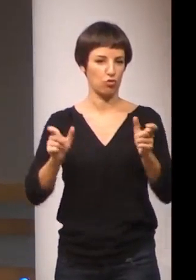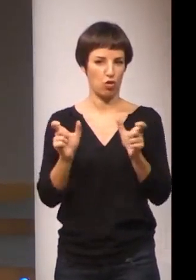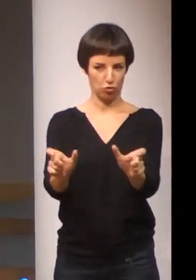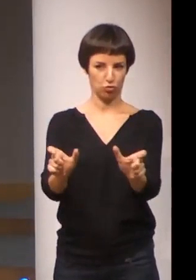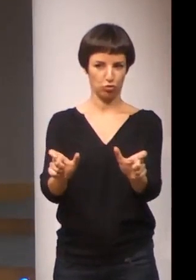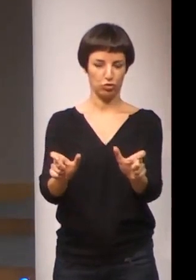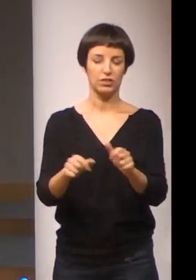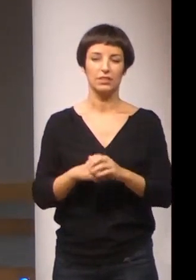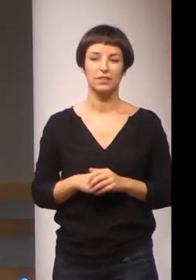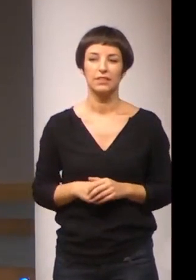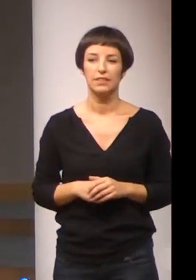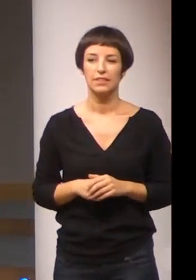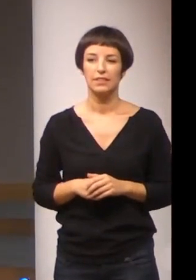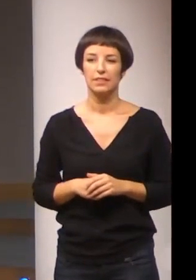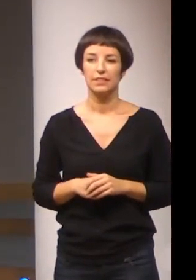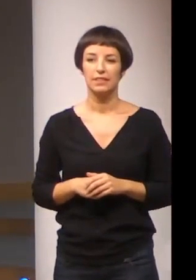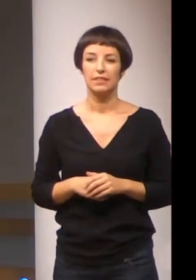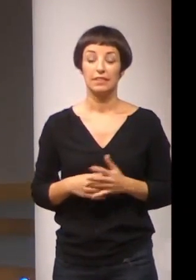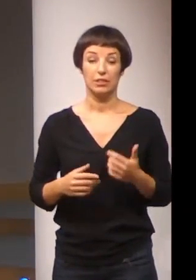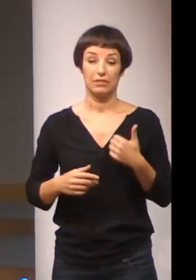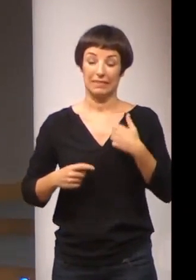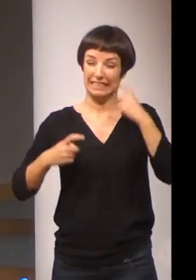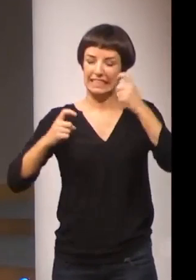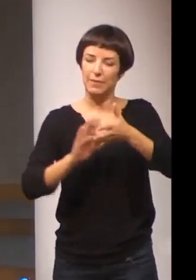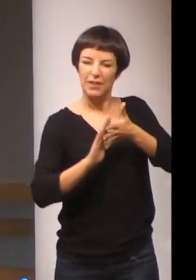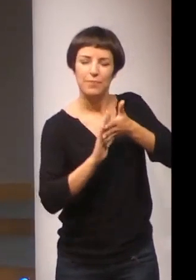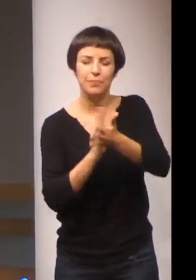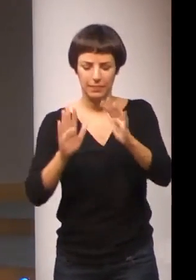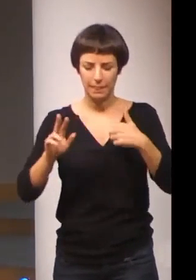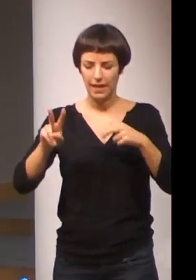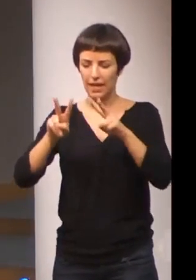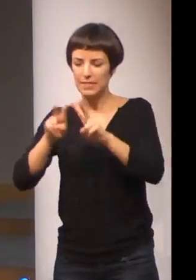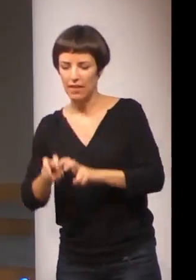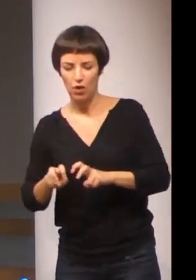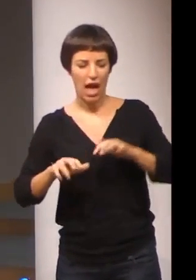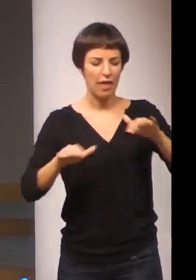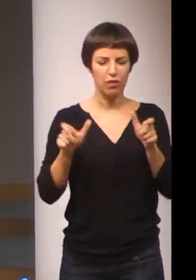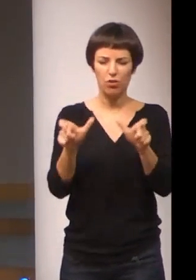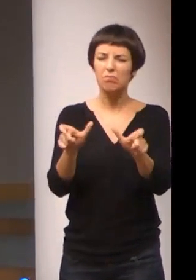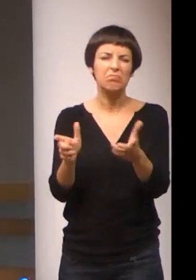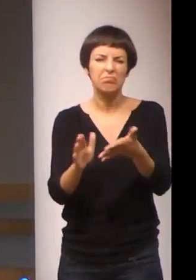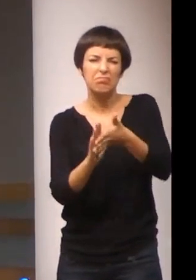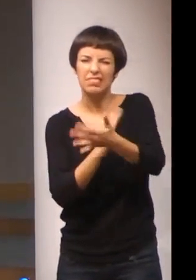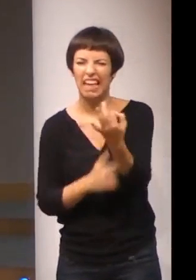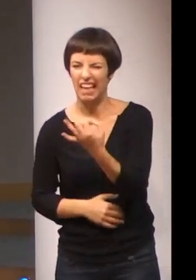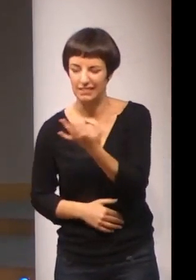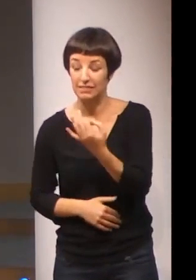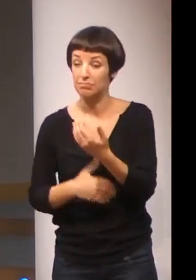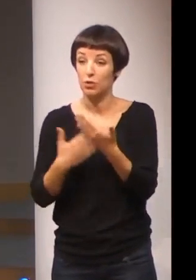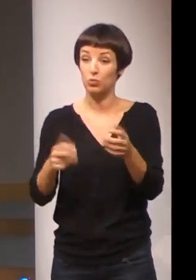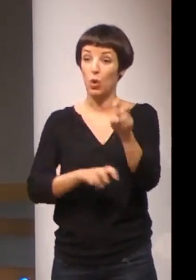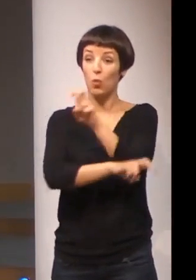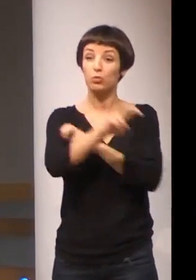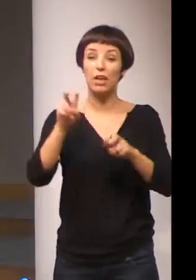Y lo primero que intentaba definir qué es la investigación-acción. Y, simplemente, buscando en la